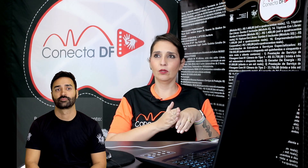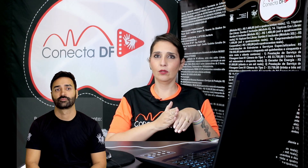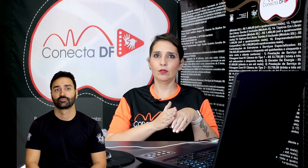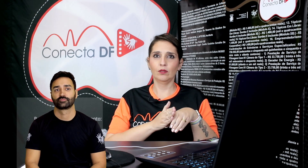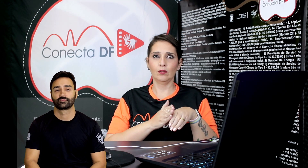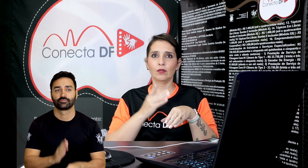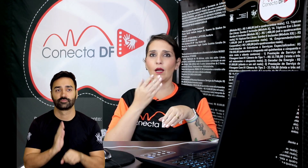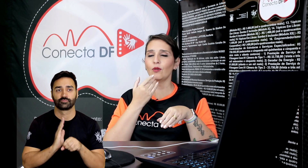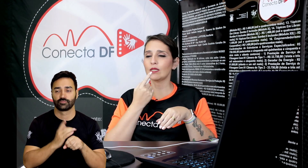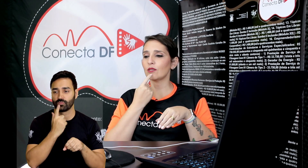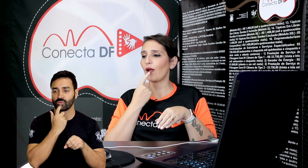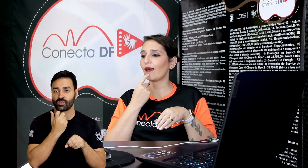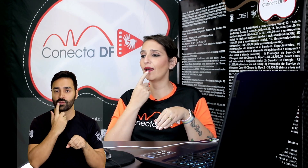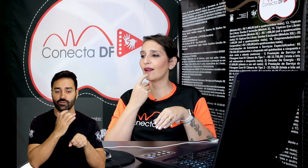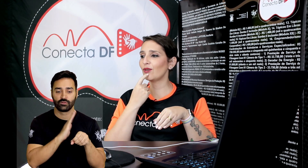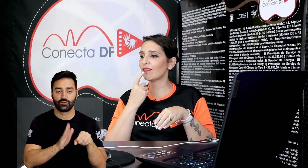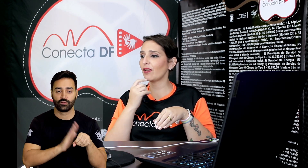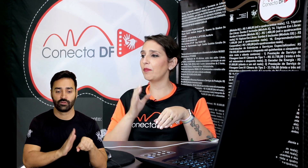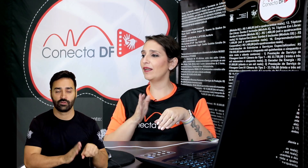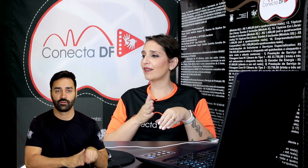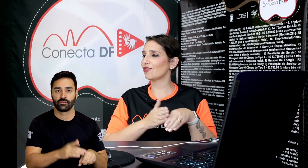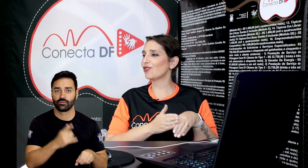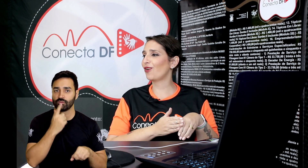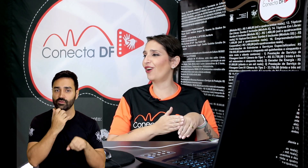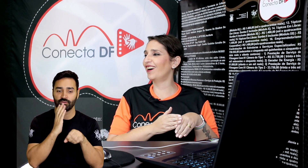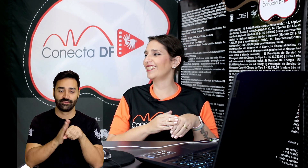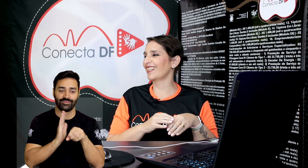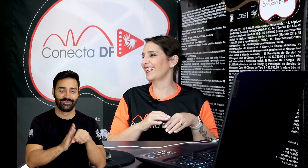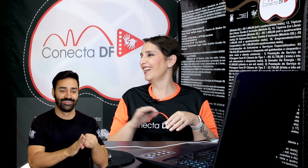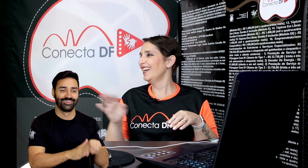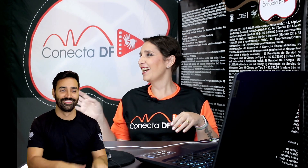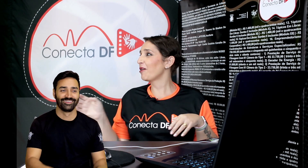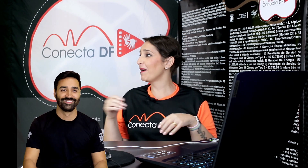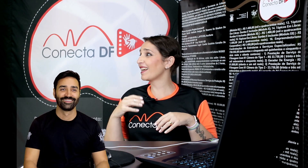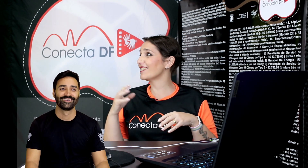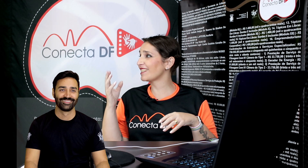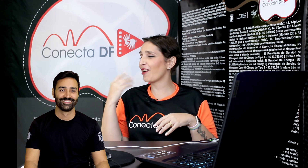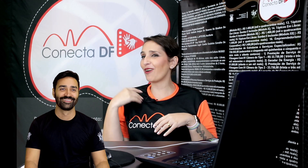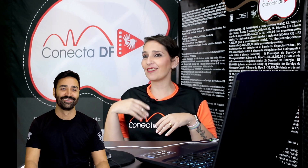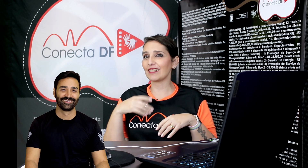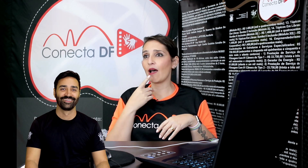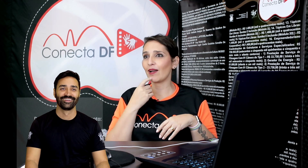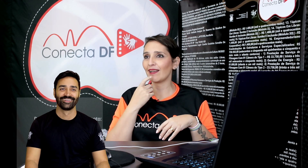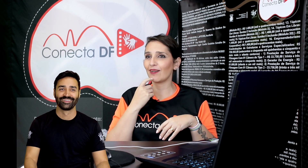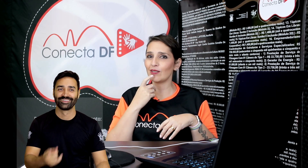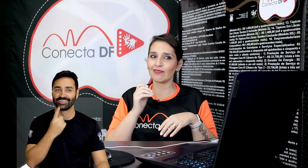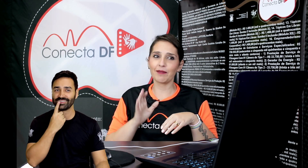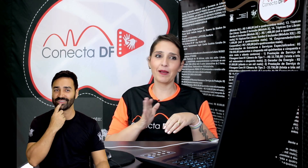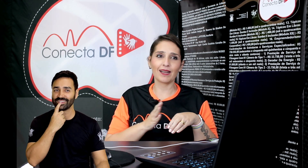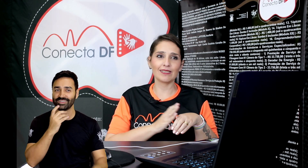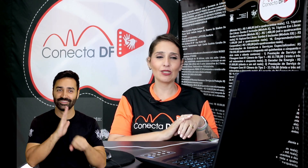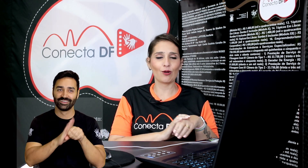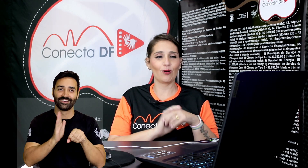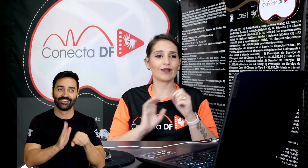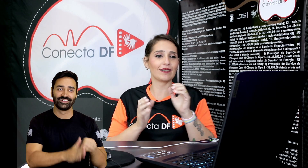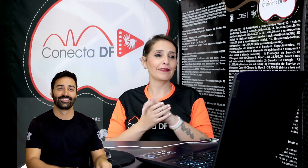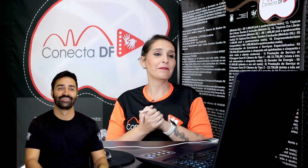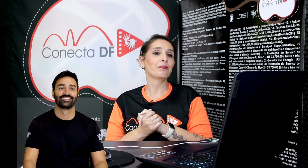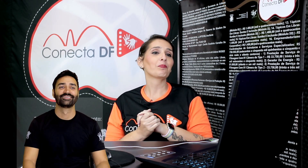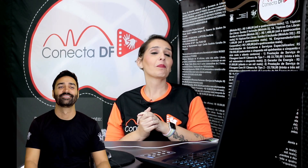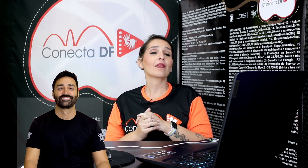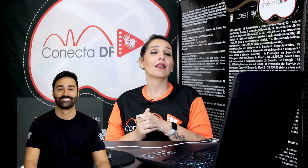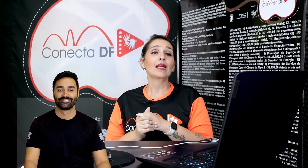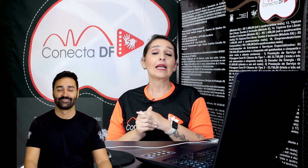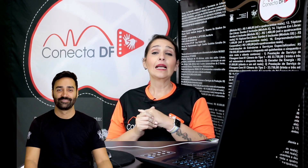tomate, tá? Ou seja, aquela coisa vermelha que a gente corta. Como é que a gente decora o sinal? Aquela coisa vermelha que a gente corta.